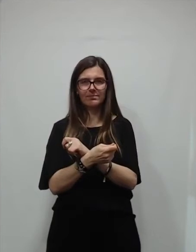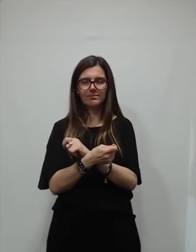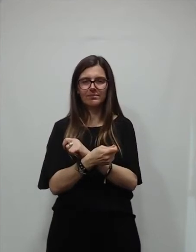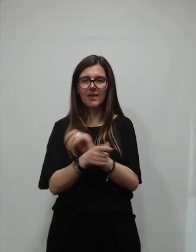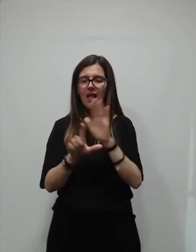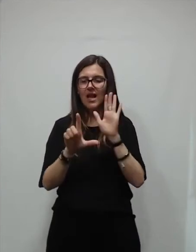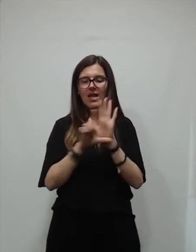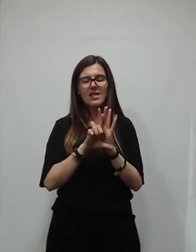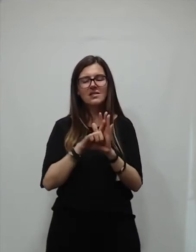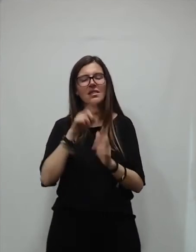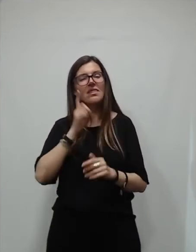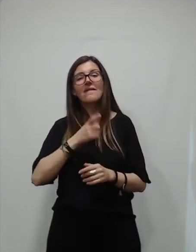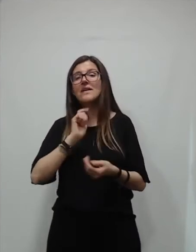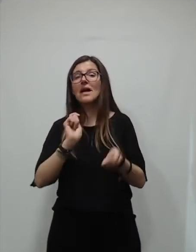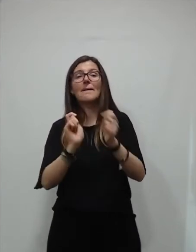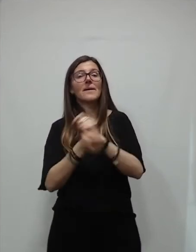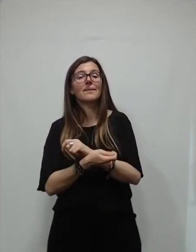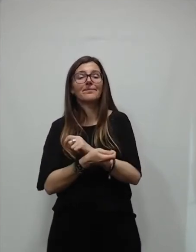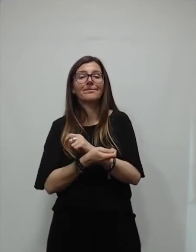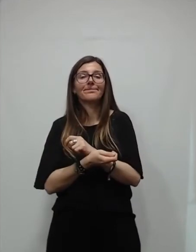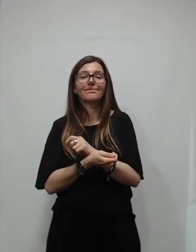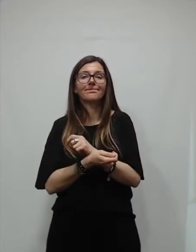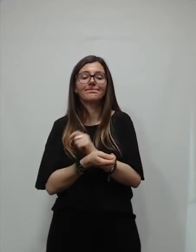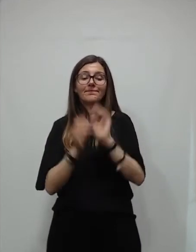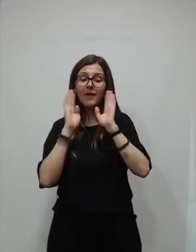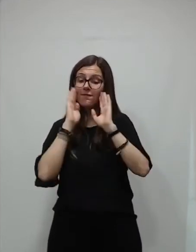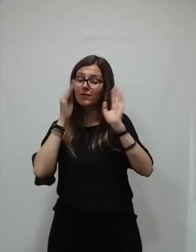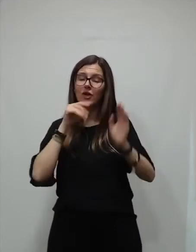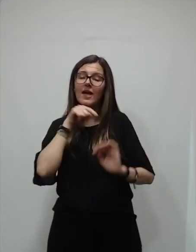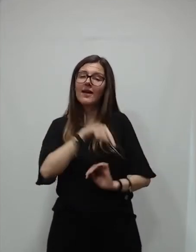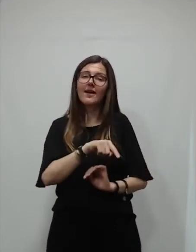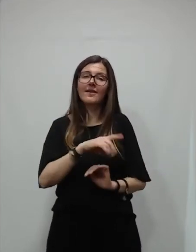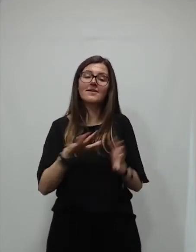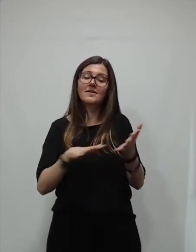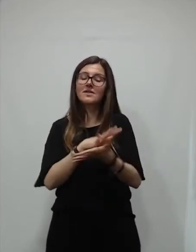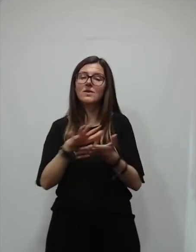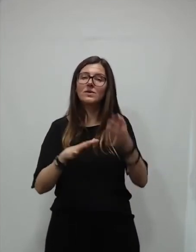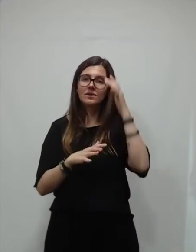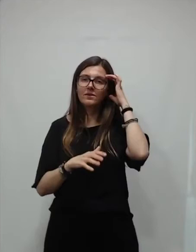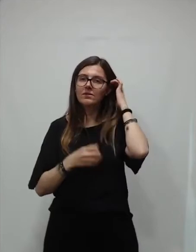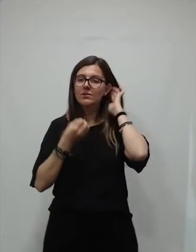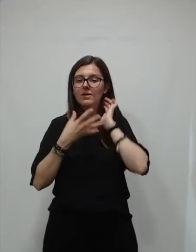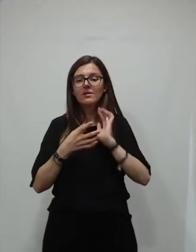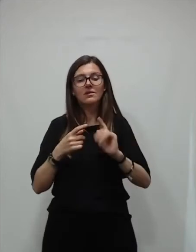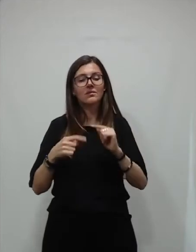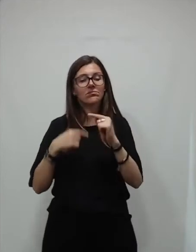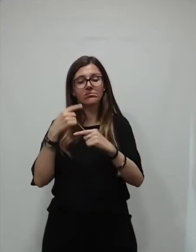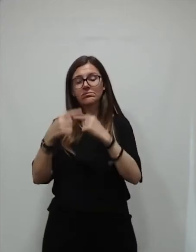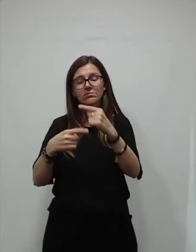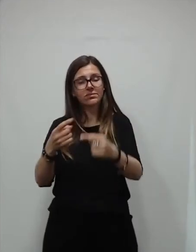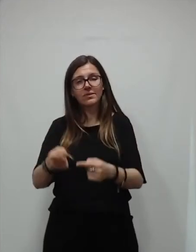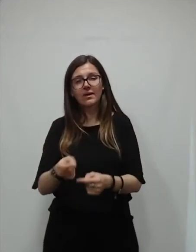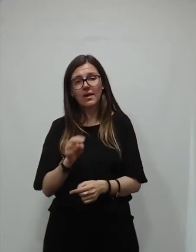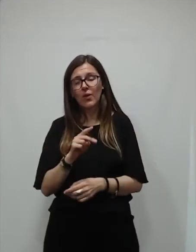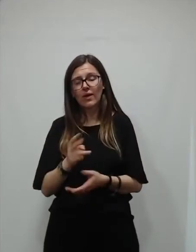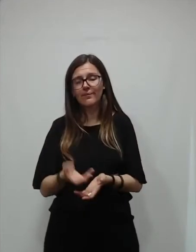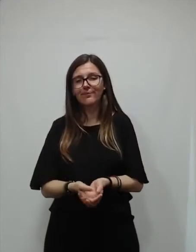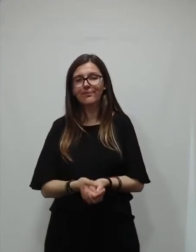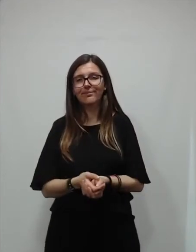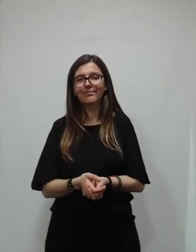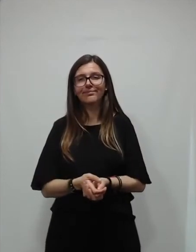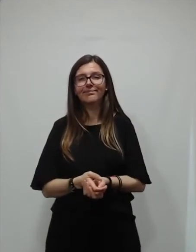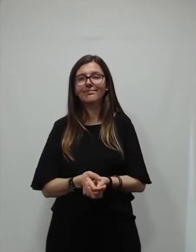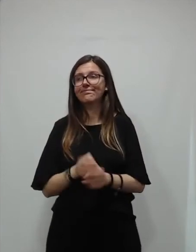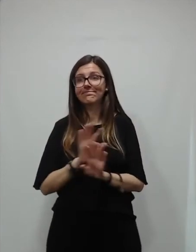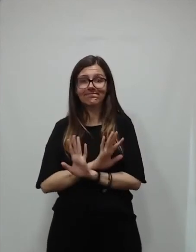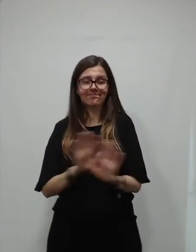en esto porque se puede ir de las manos como se ha ido siempre. Nada más.